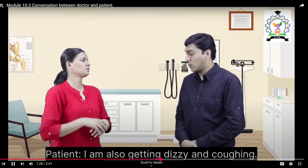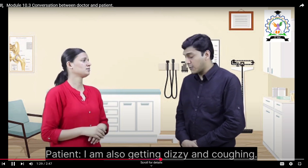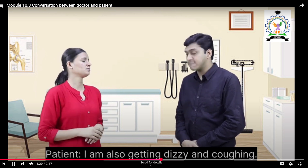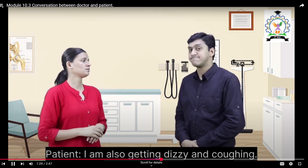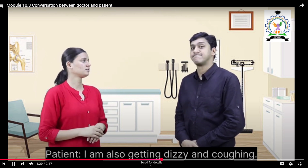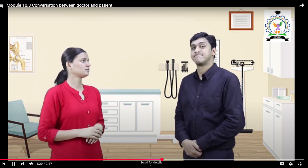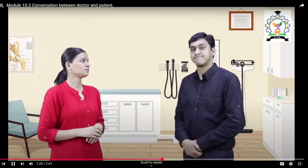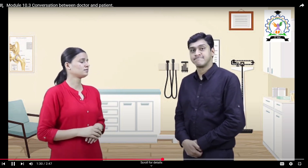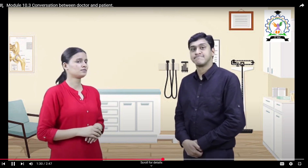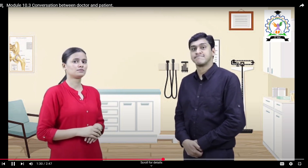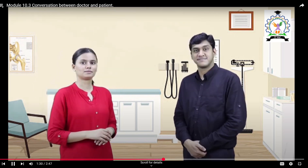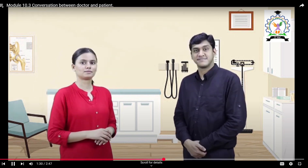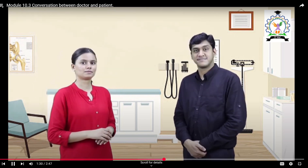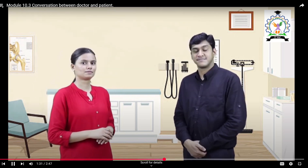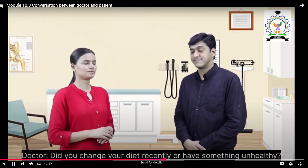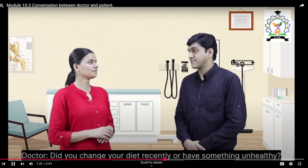है।